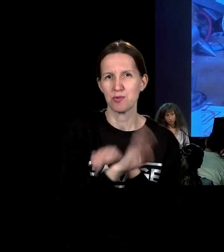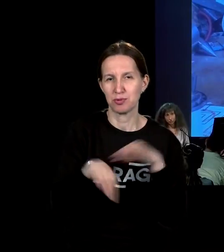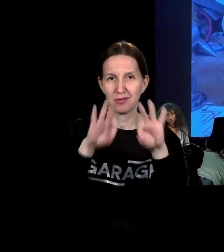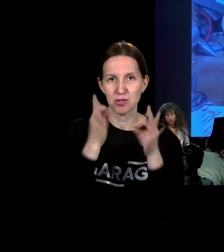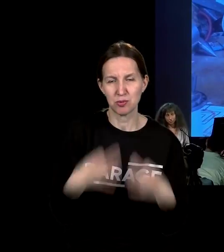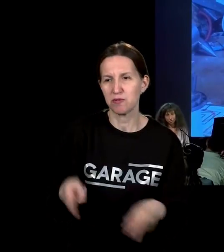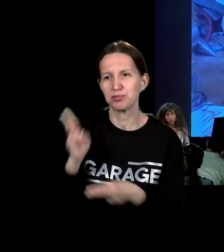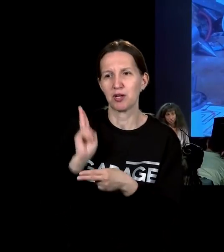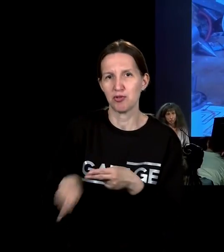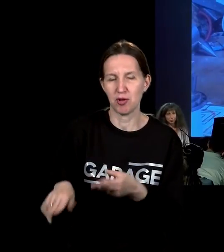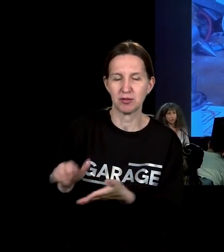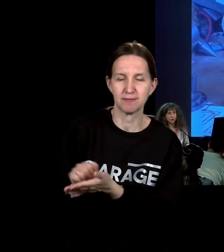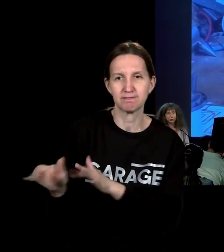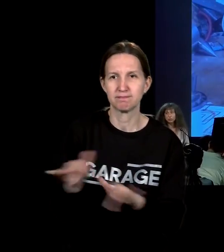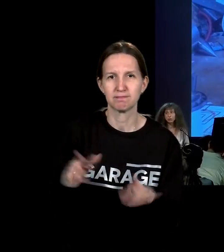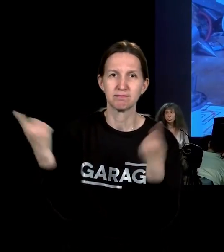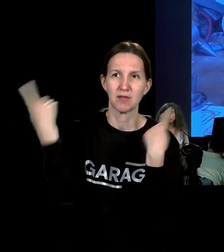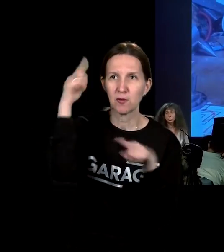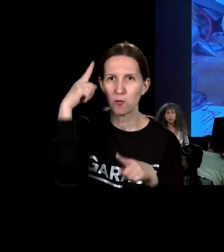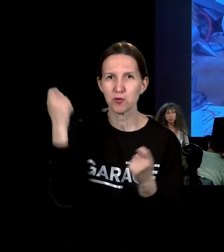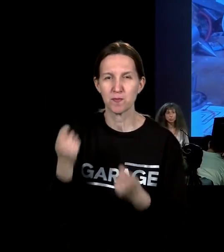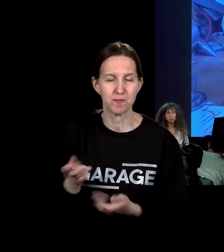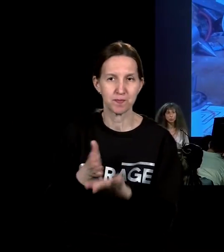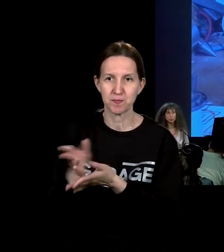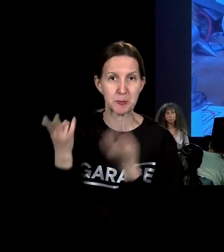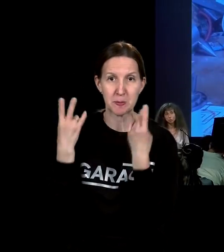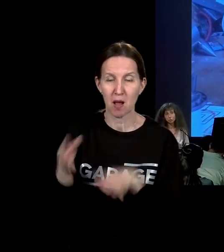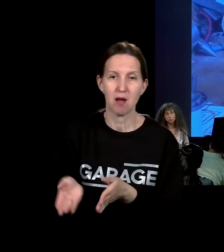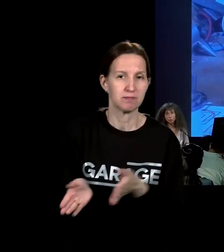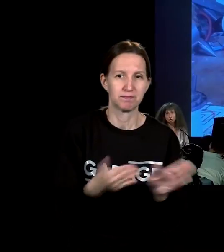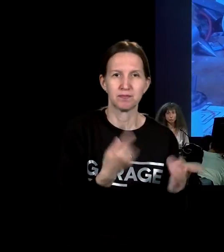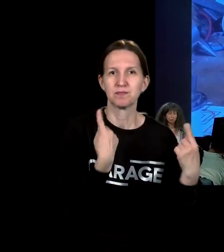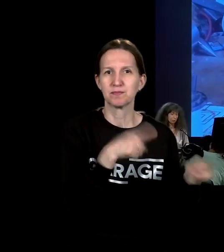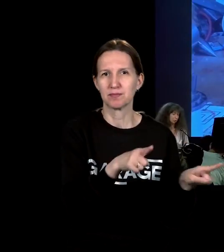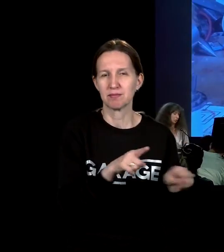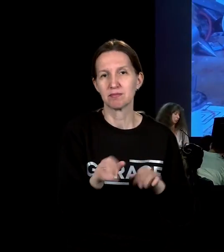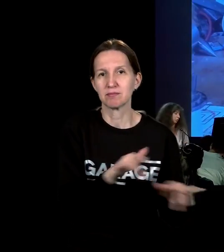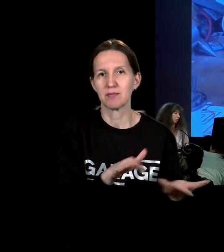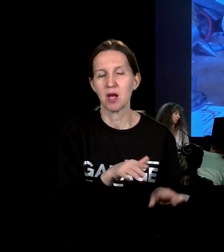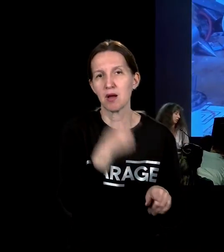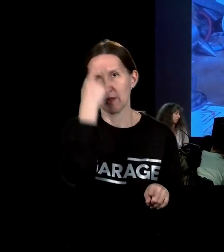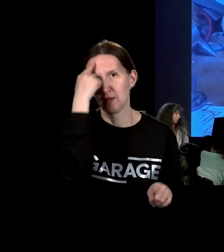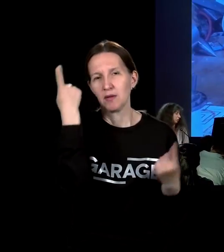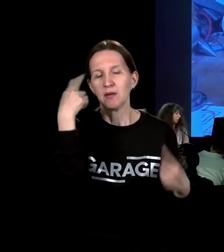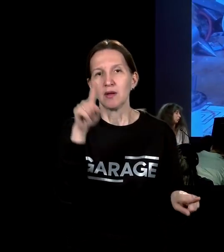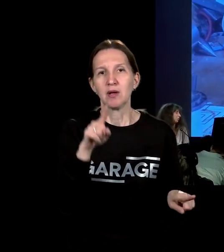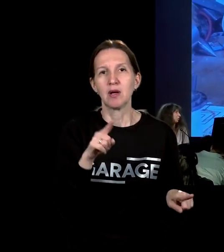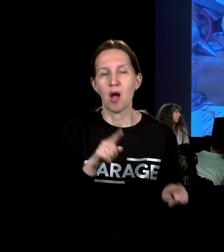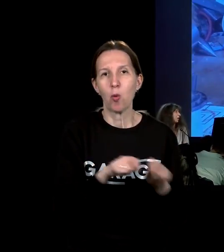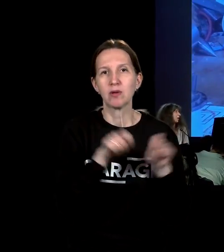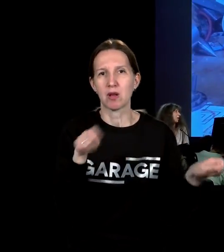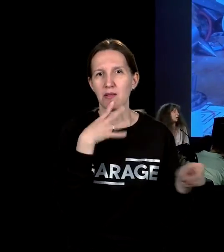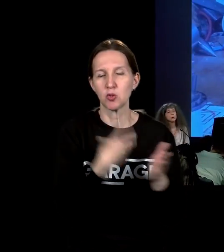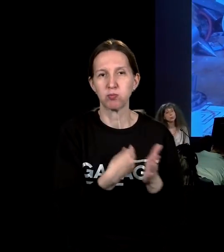и прекращает заниматься художественной деятельностью, а займется он лучше чем-нибудь другим, например, будет... И он устроил